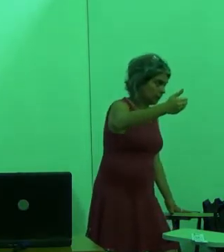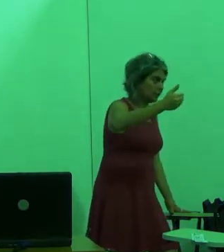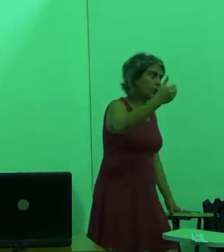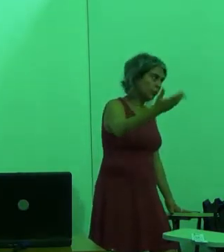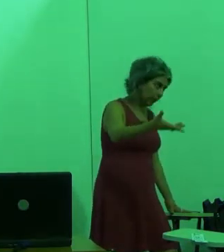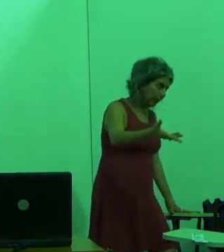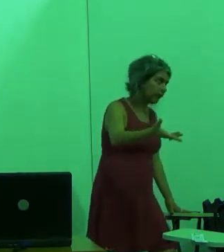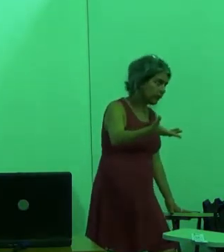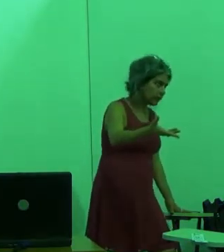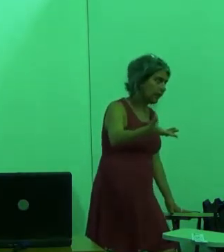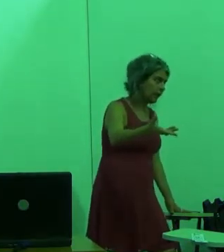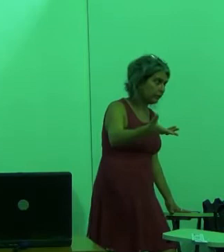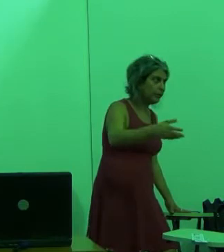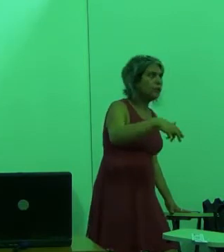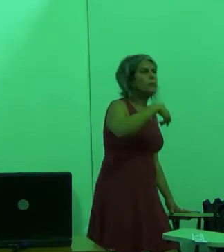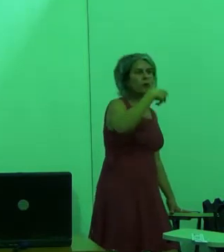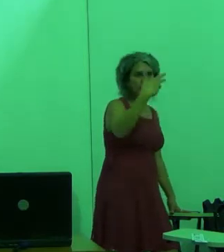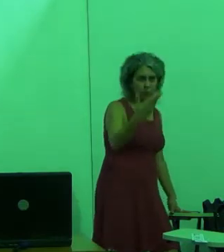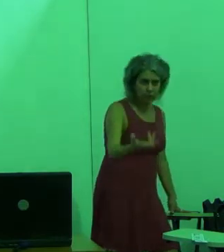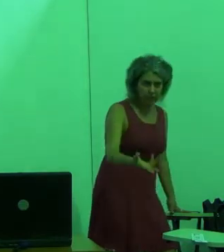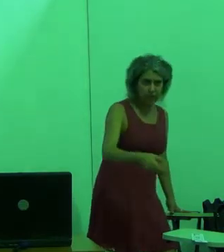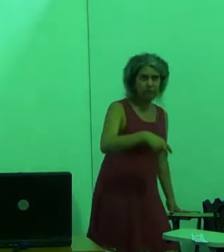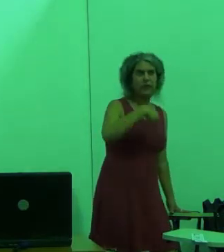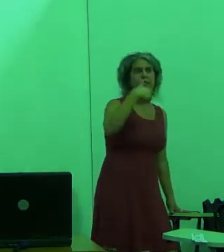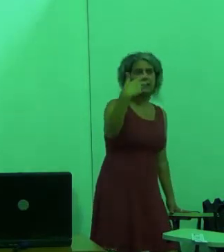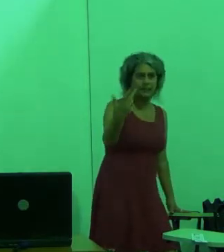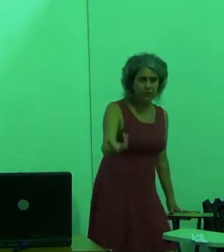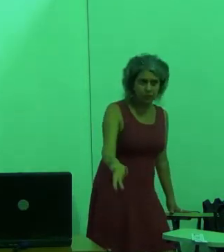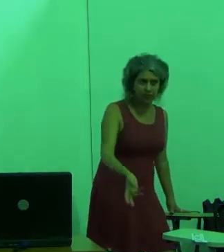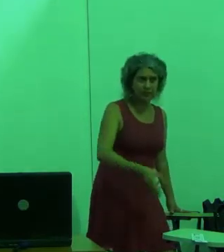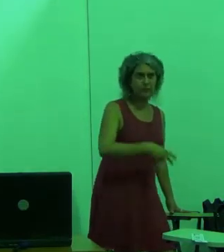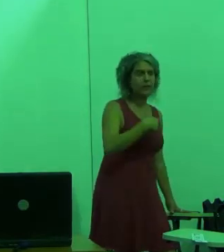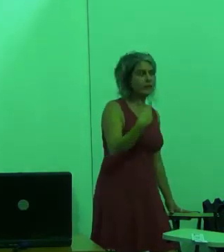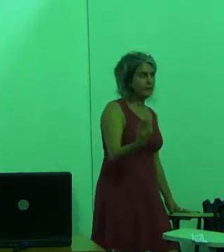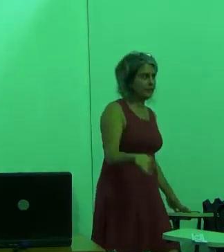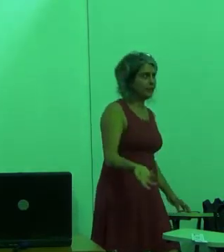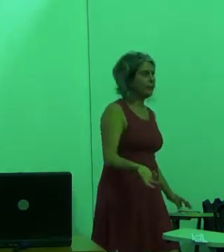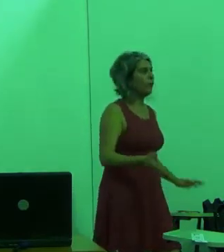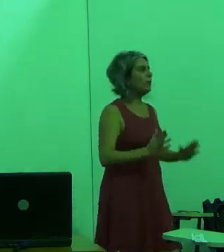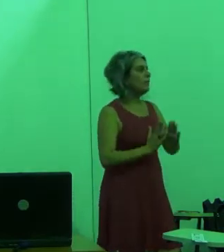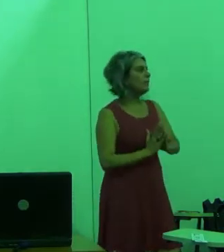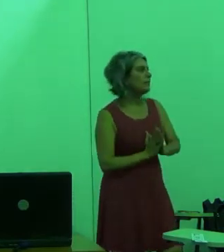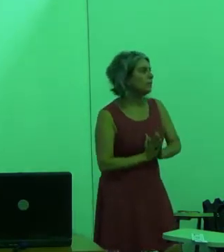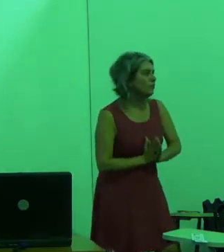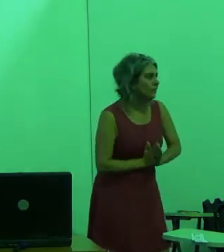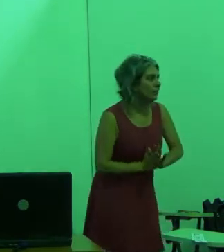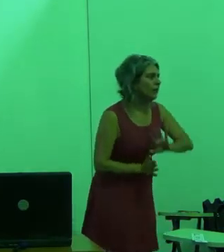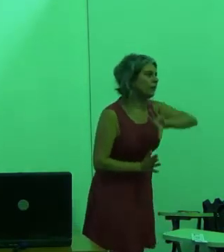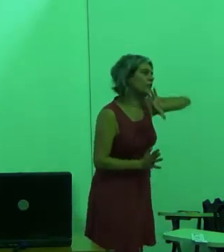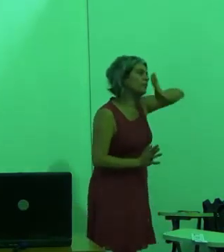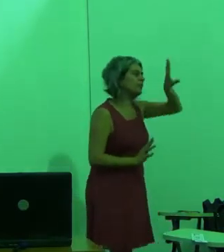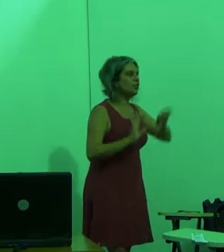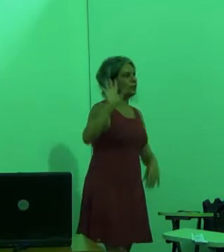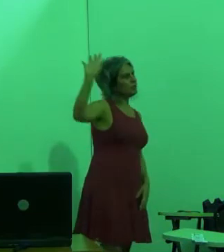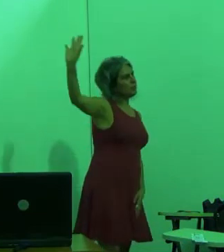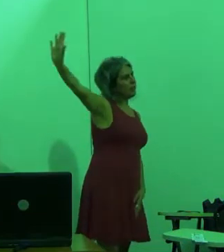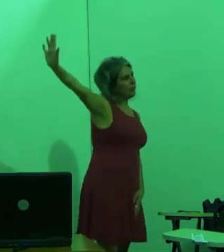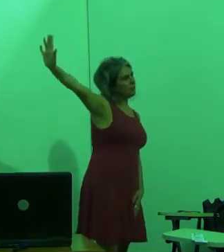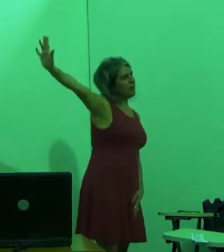Isso é muito relevante, claro, por causa das quantidades de feiras, das tradições das feiras, etc. E tal. E são, nós deixamos as majors